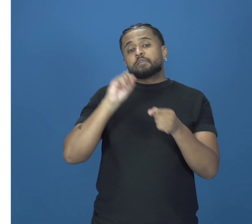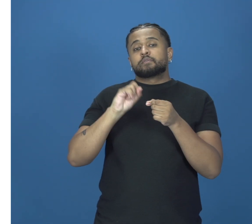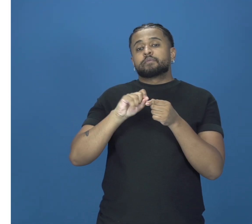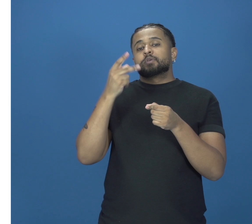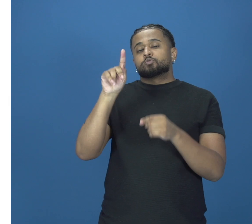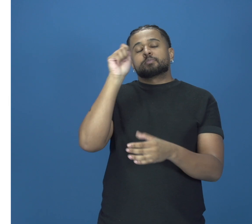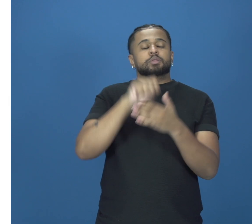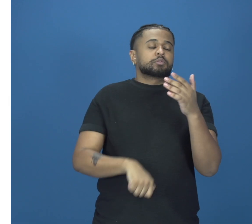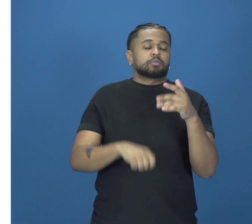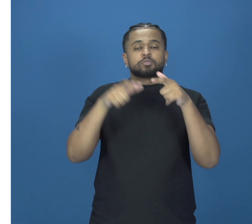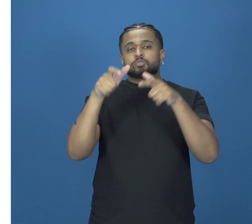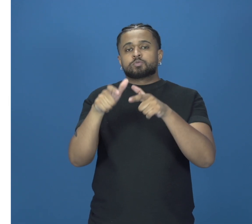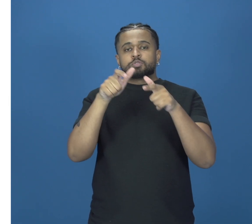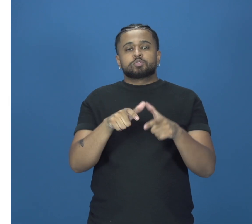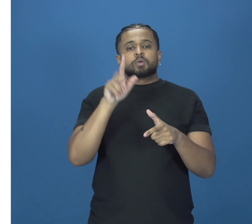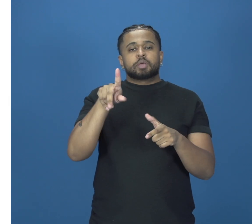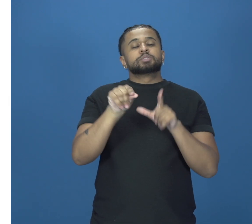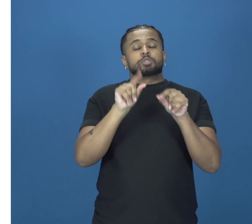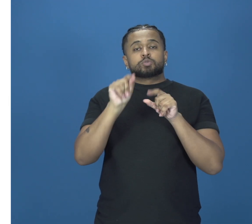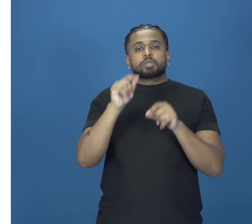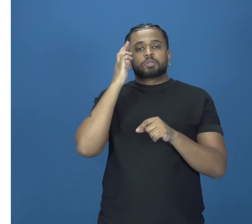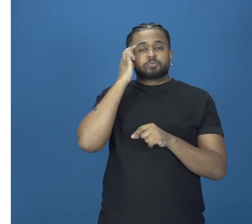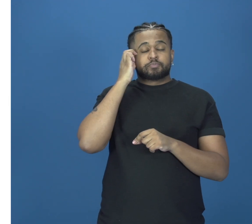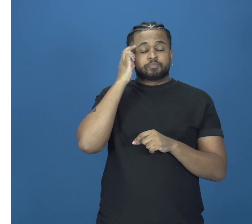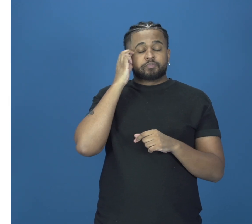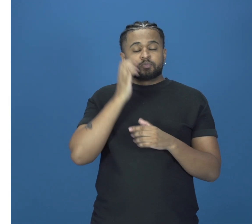sua matrícula na instituição para a qual foi selecionado.